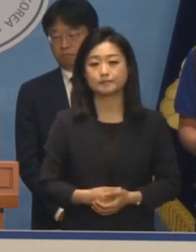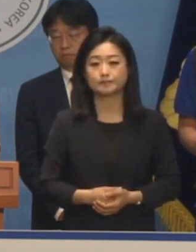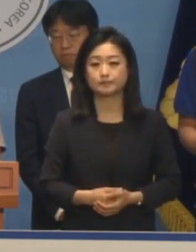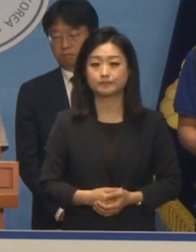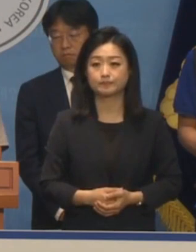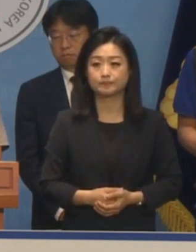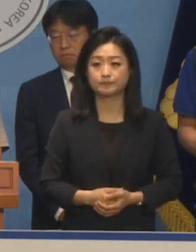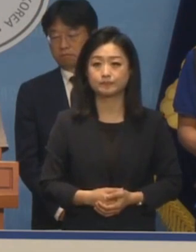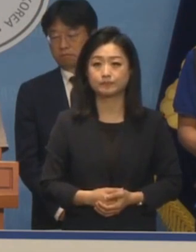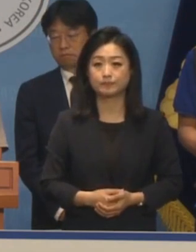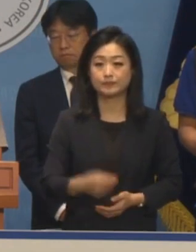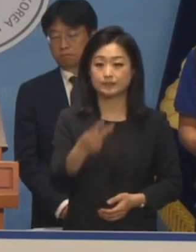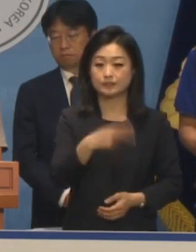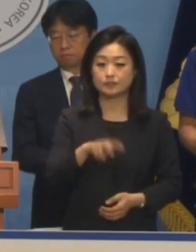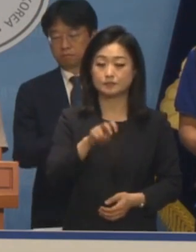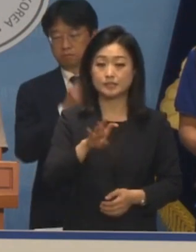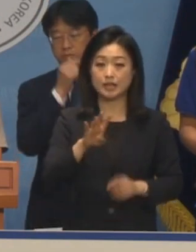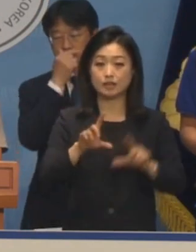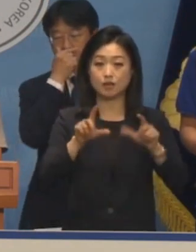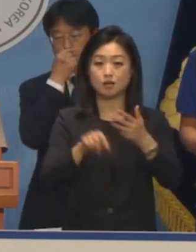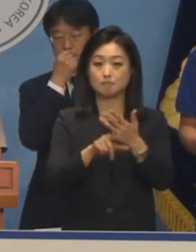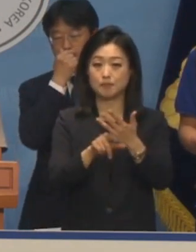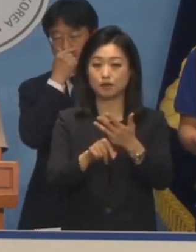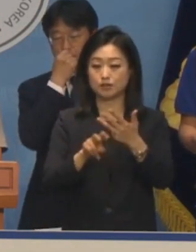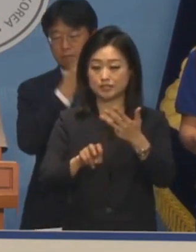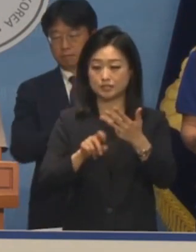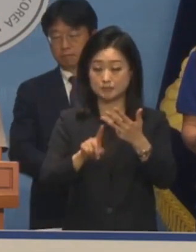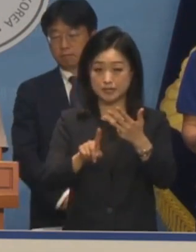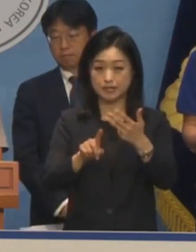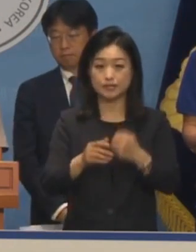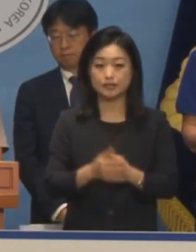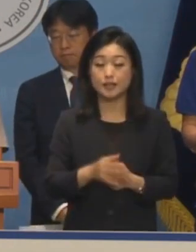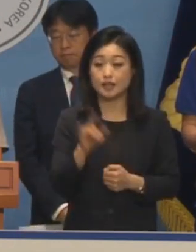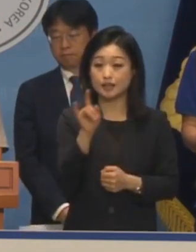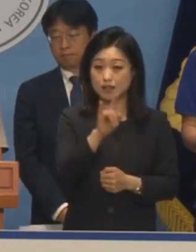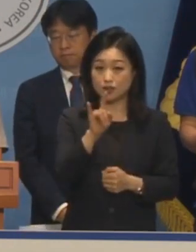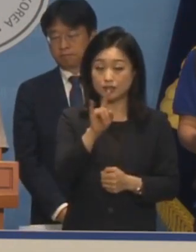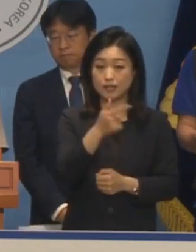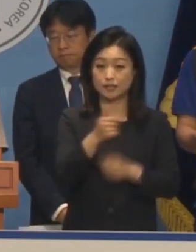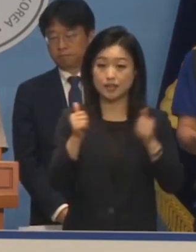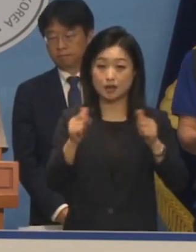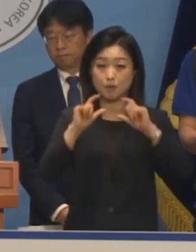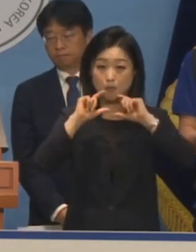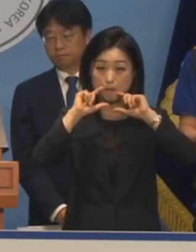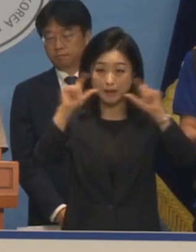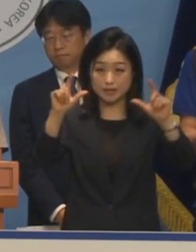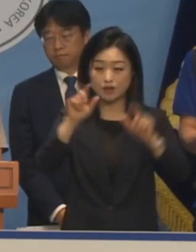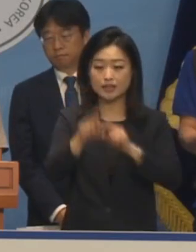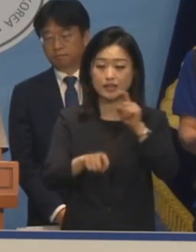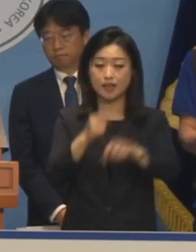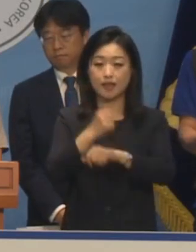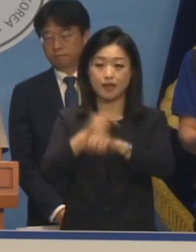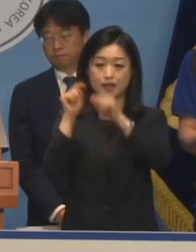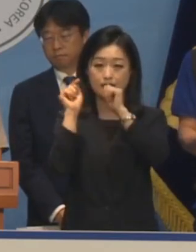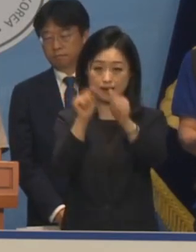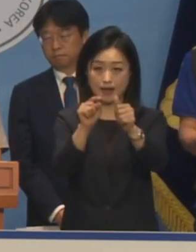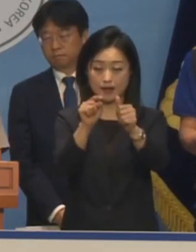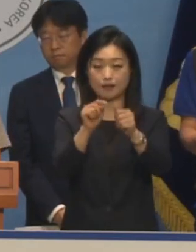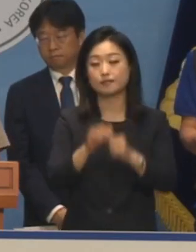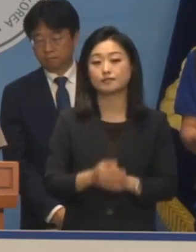것입니다 2024년 8월 21일 불법 파견 현대제철 대법원 판결 이행 촉구 국회기자회견